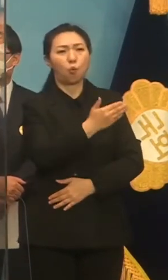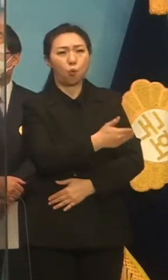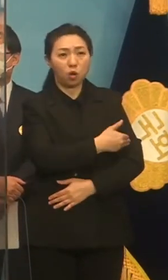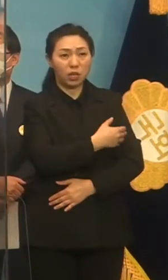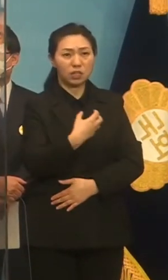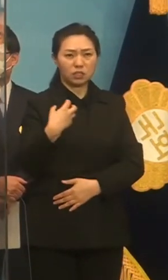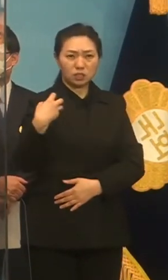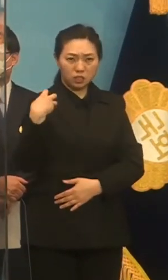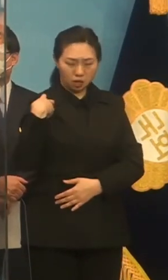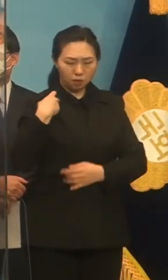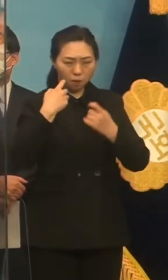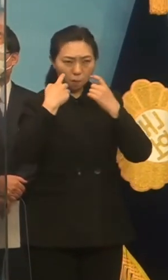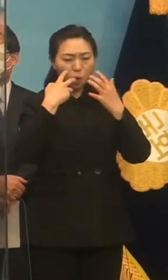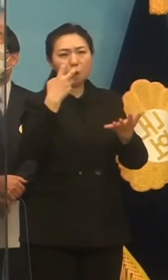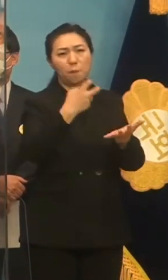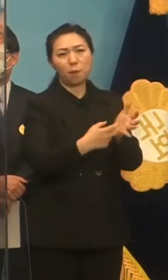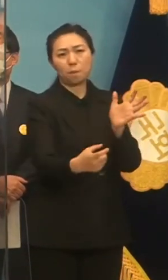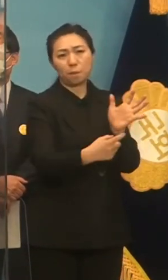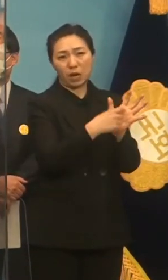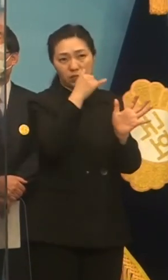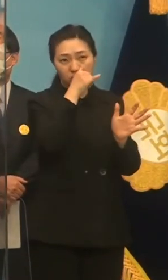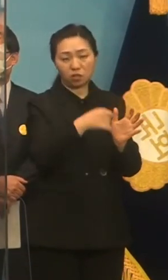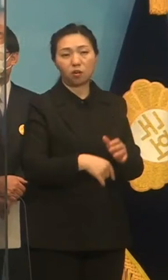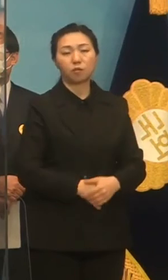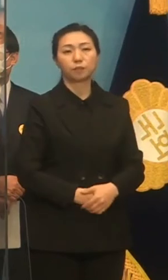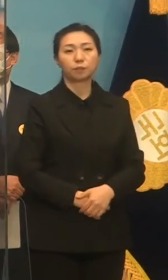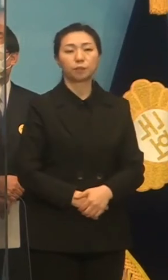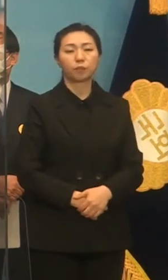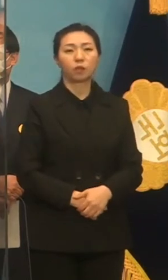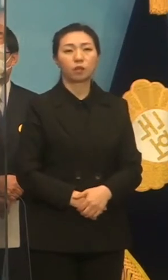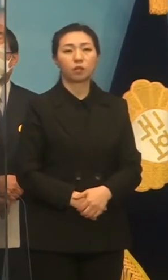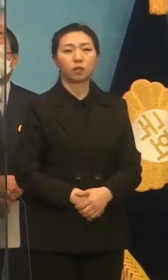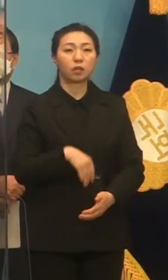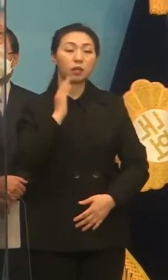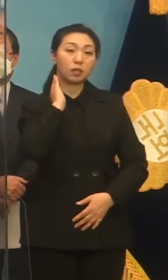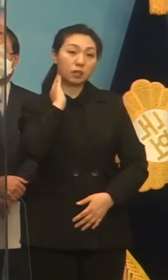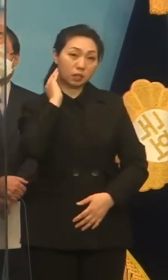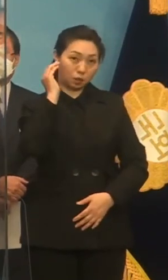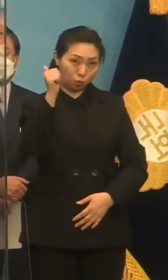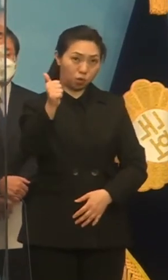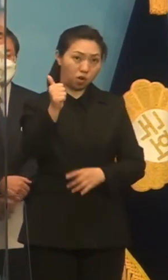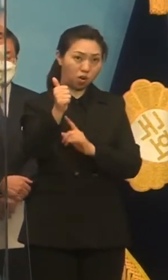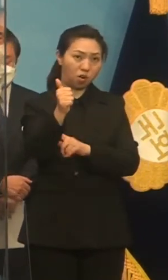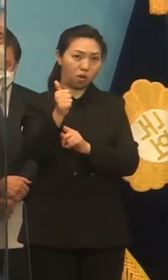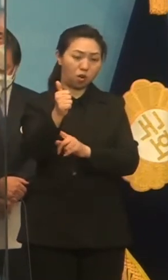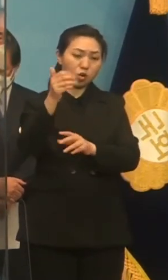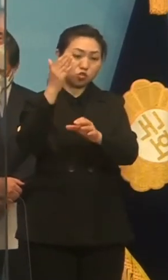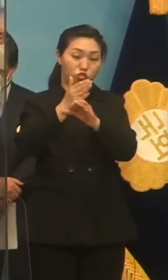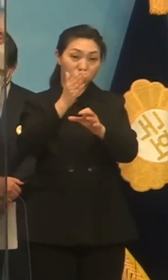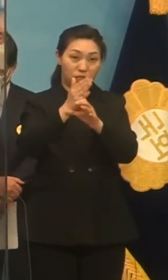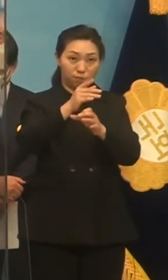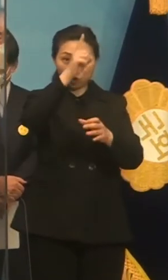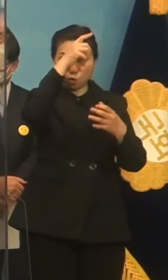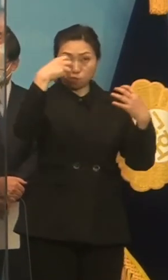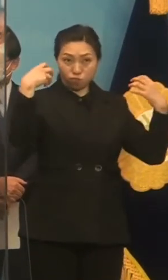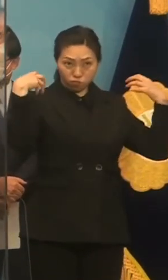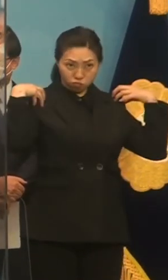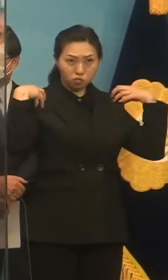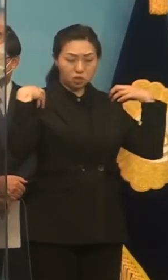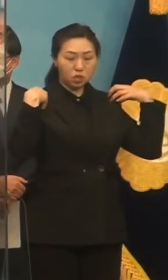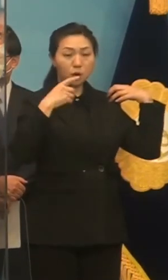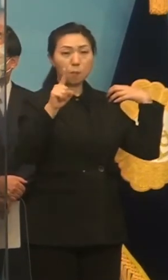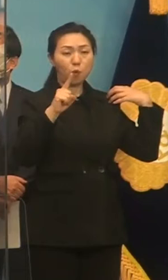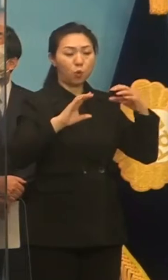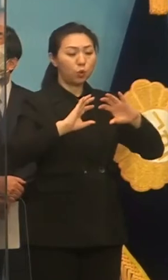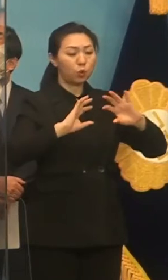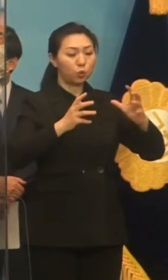또 고르다가 나와 있습니다 그 개정 추가 행정 모이니까 토해 업무는